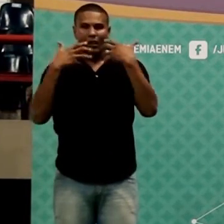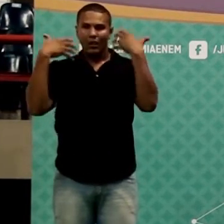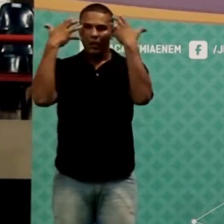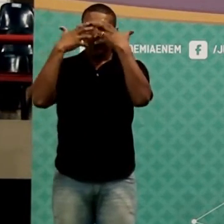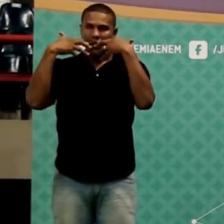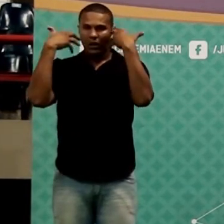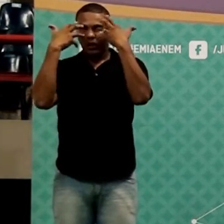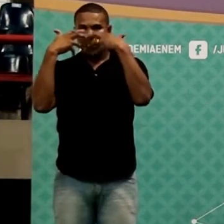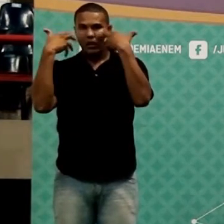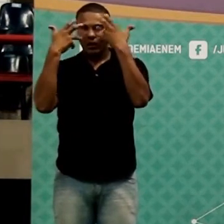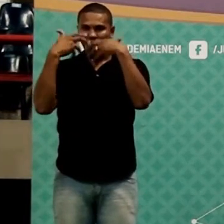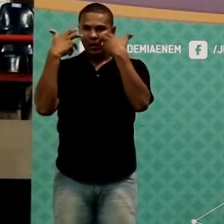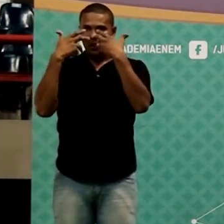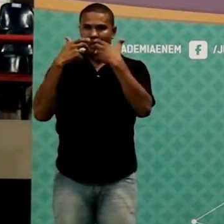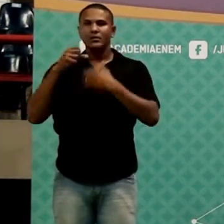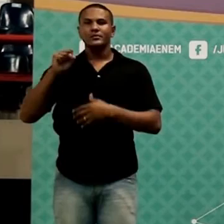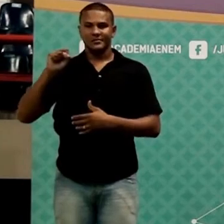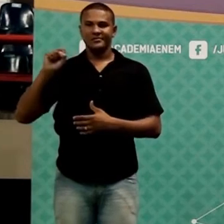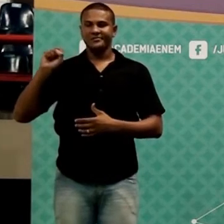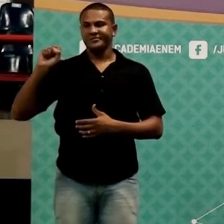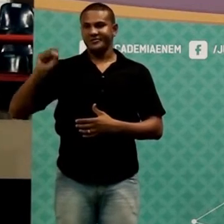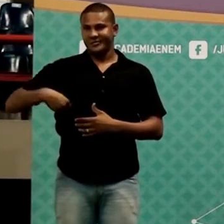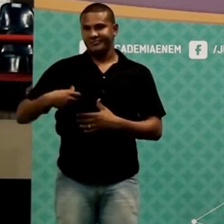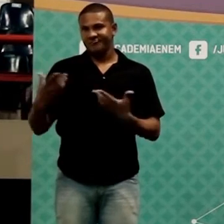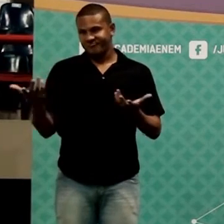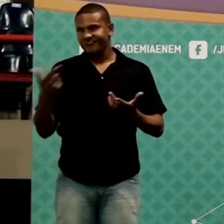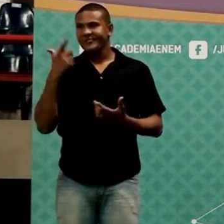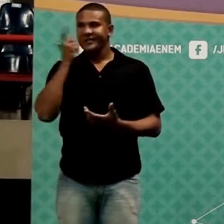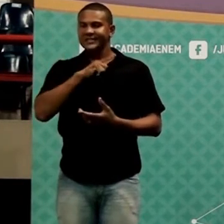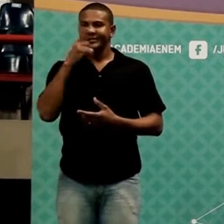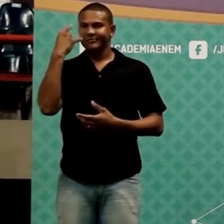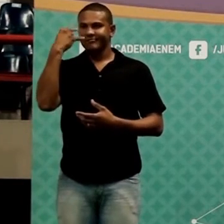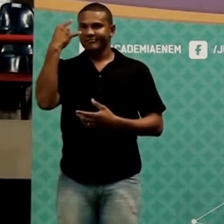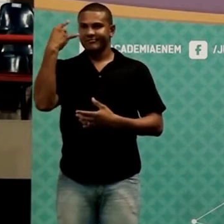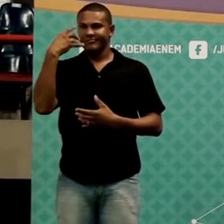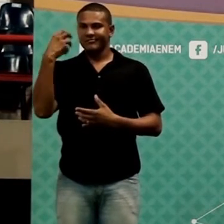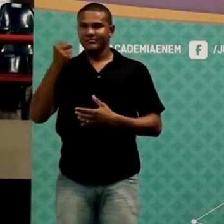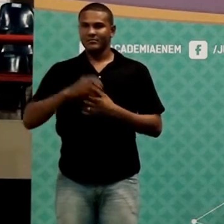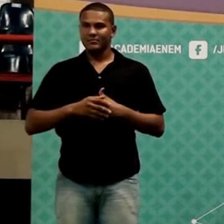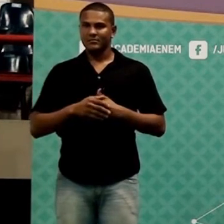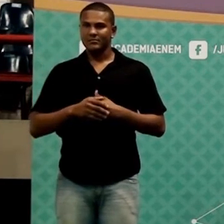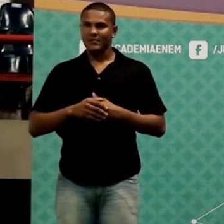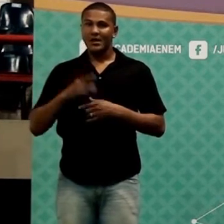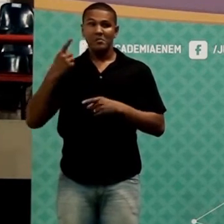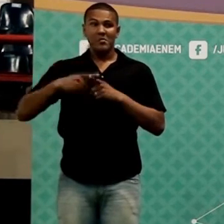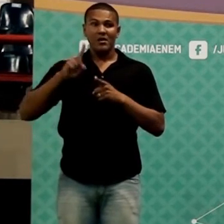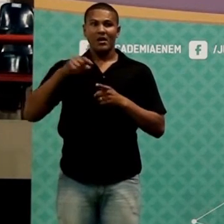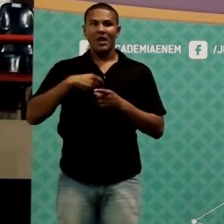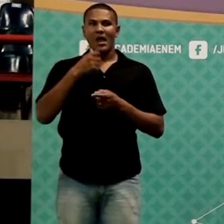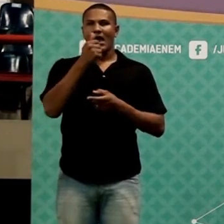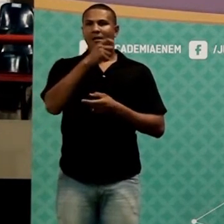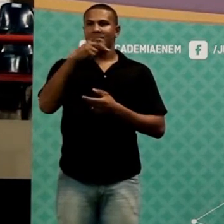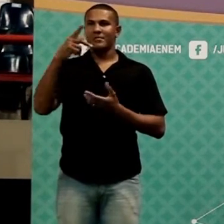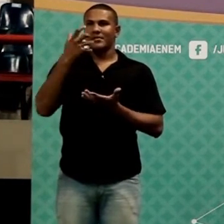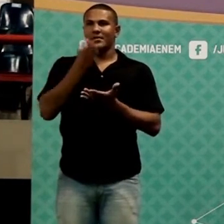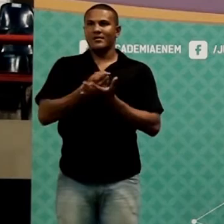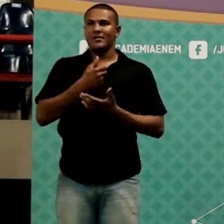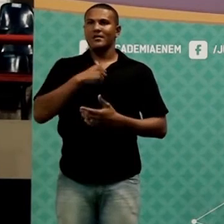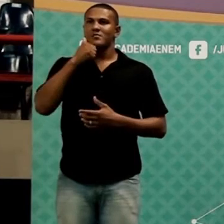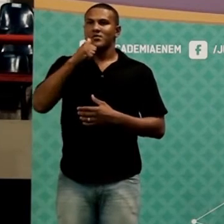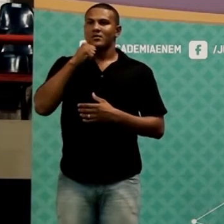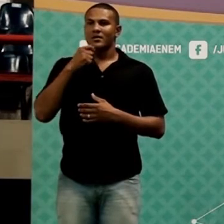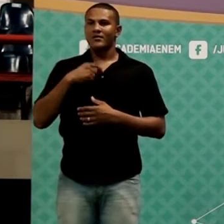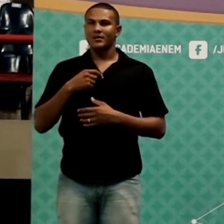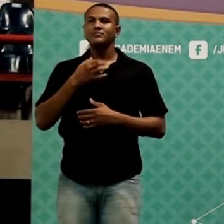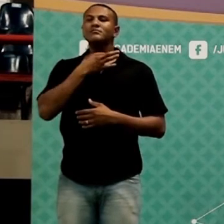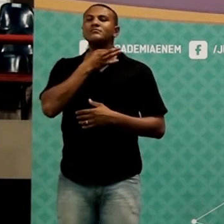dela? Uhum. Porque ela ligou o aplicativo chamado Mulher, que vem com voz